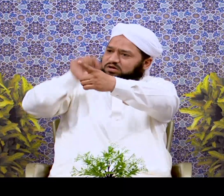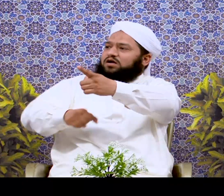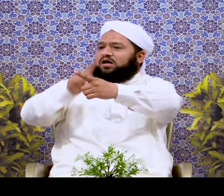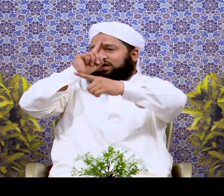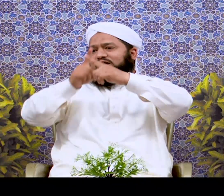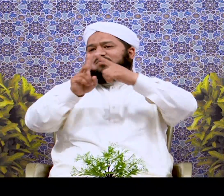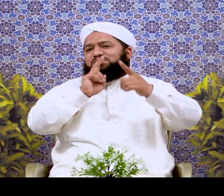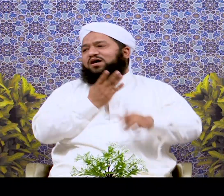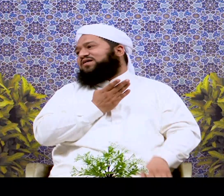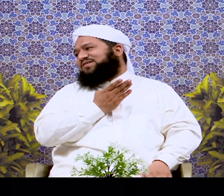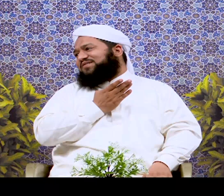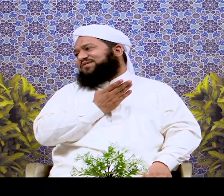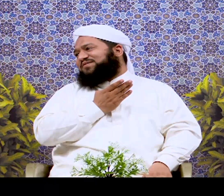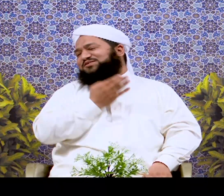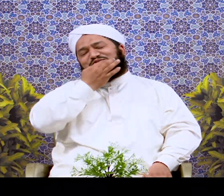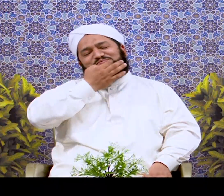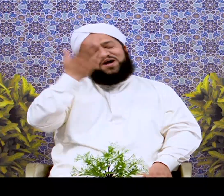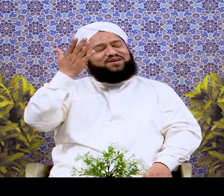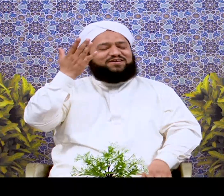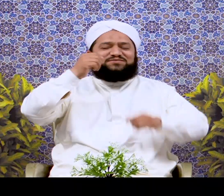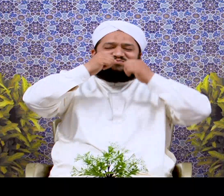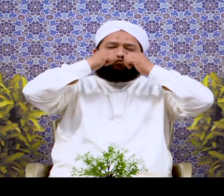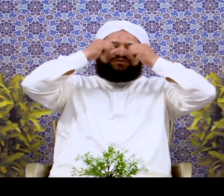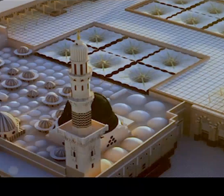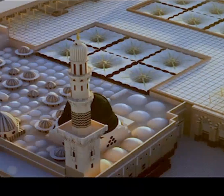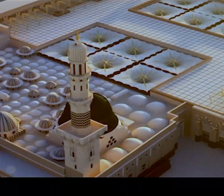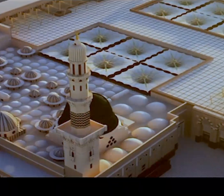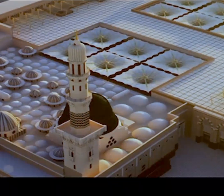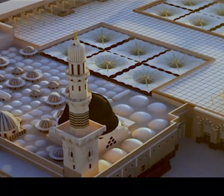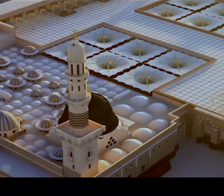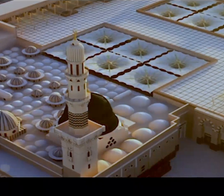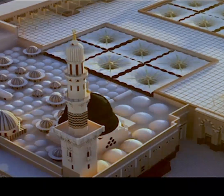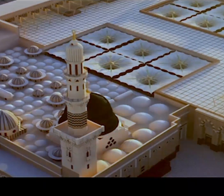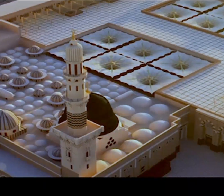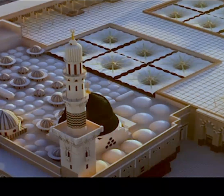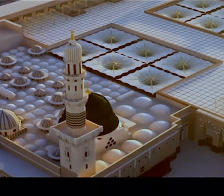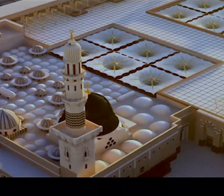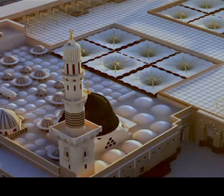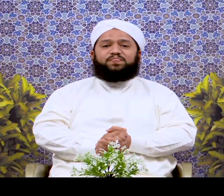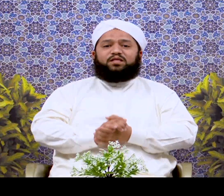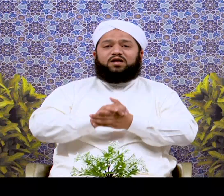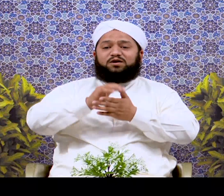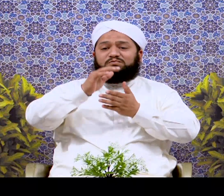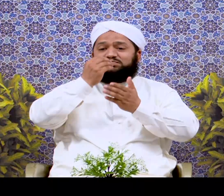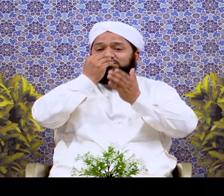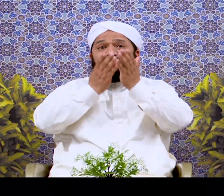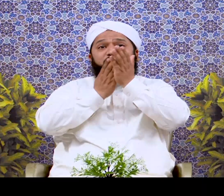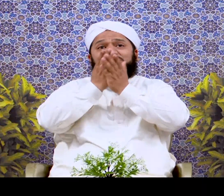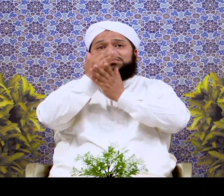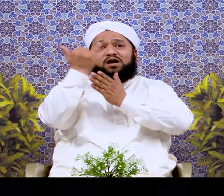رہے ہیں۔ سبحان اللہ، صلو علی الحبیب صلی اللہ علی محمد۔ معراج کیا ہے؟